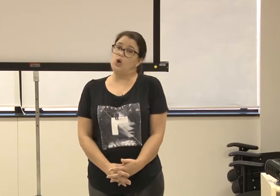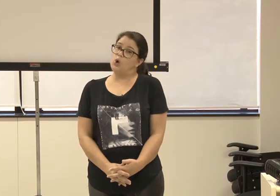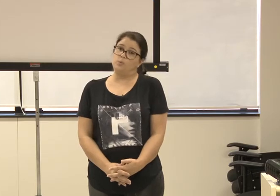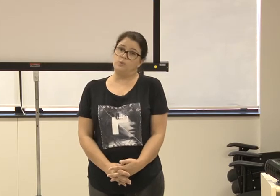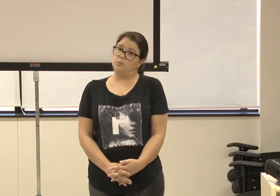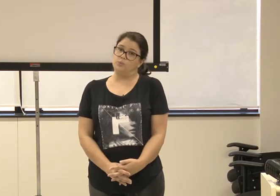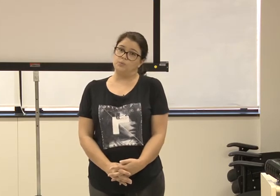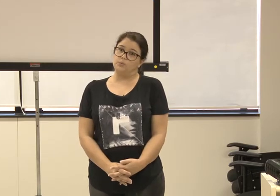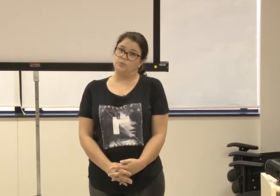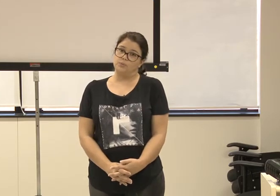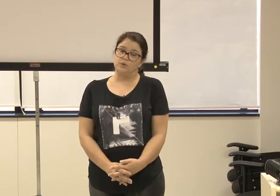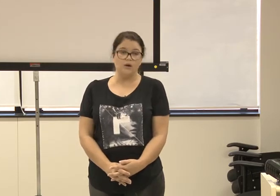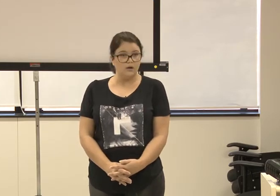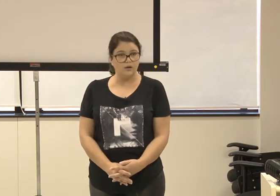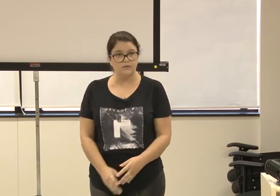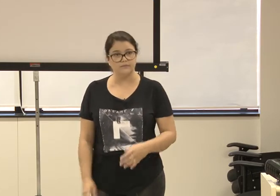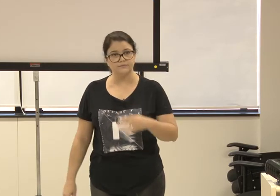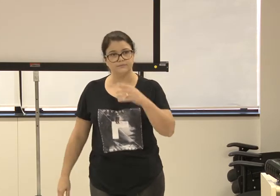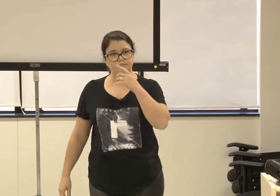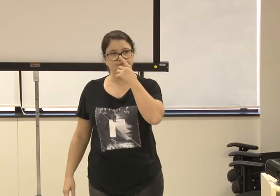como. Aham.